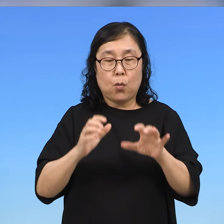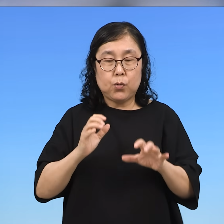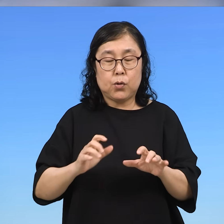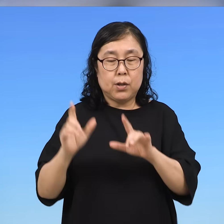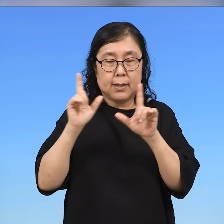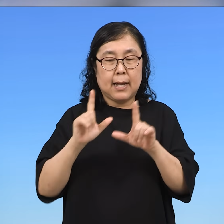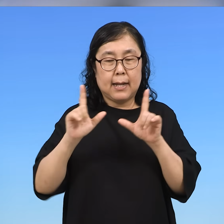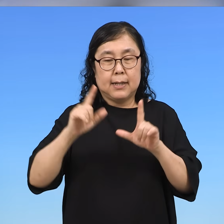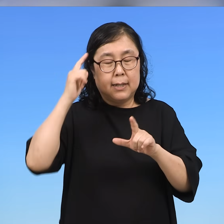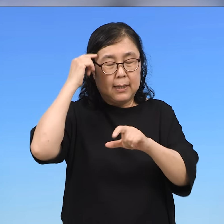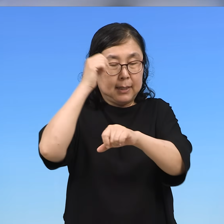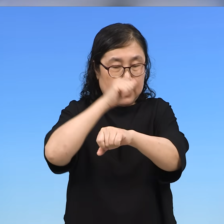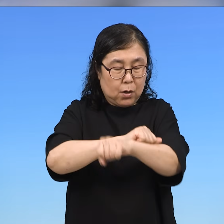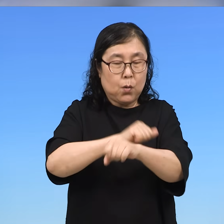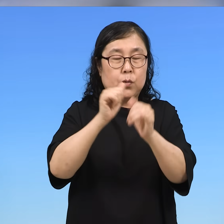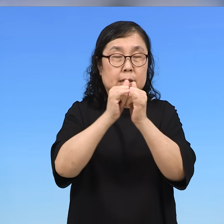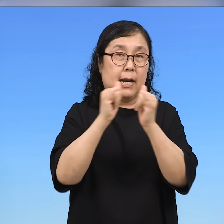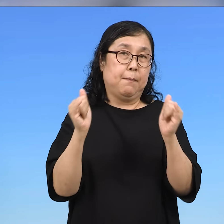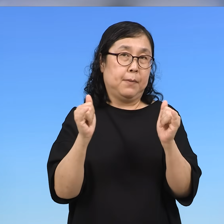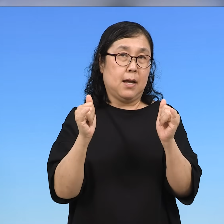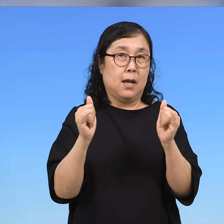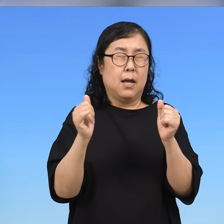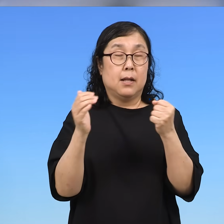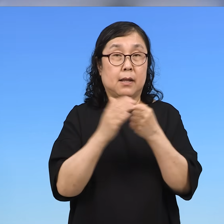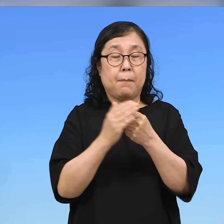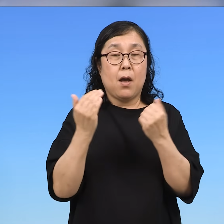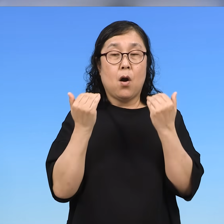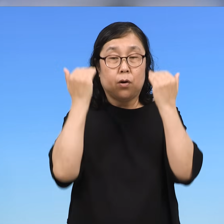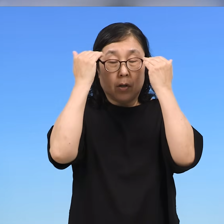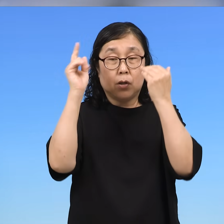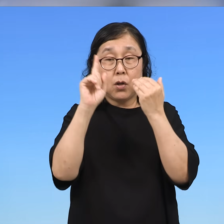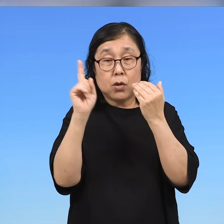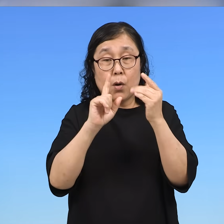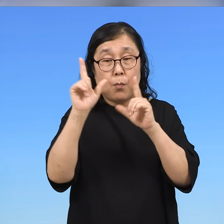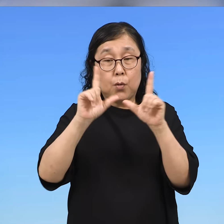사람이라고 한다면 어른은 어떤 모양을 가지고 있겠습니까?